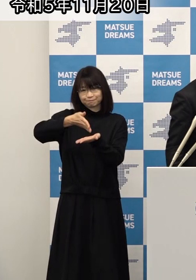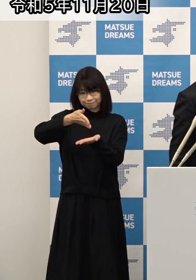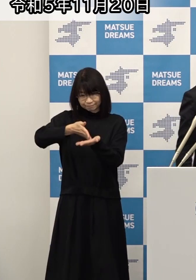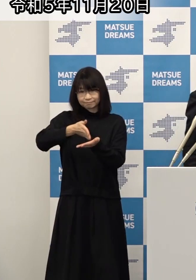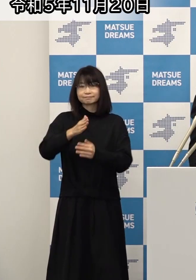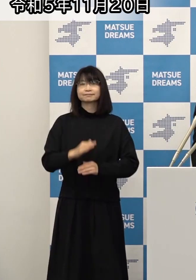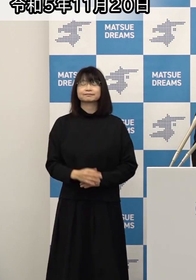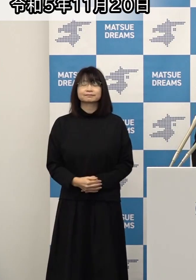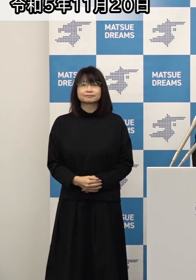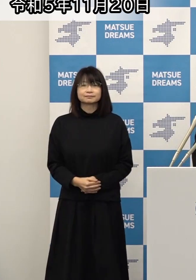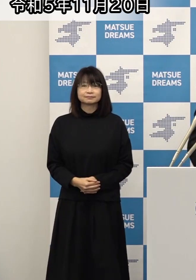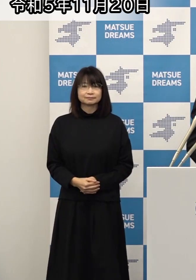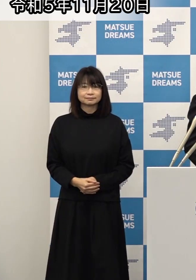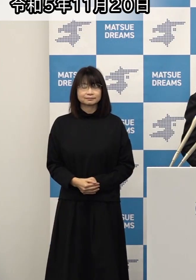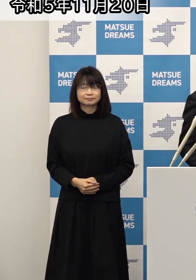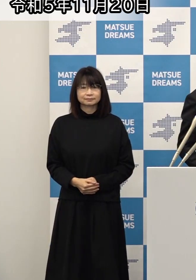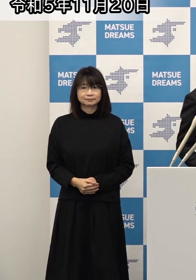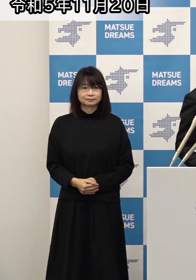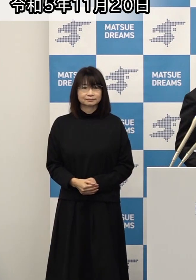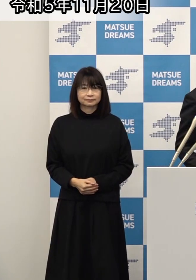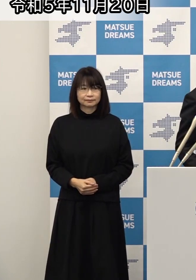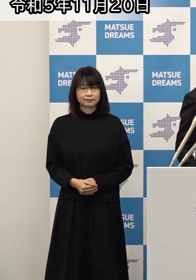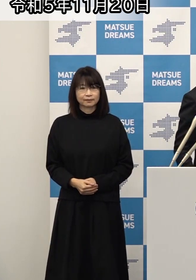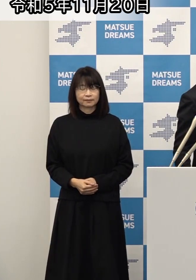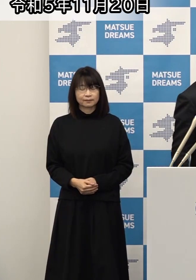。そして